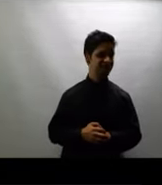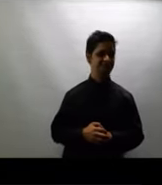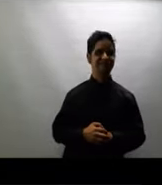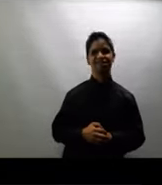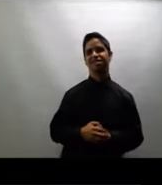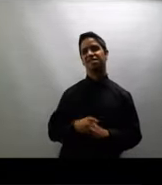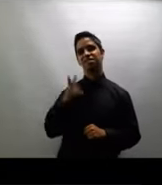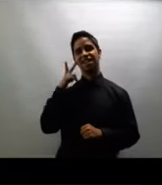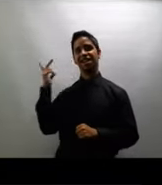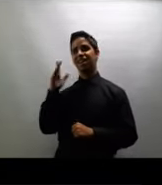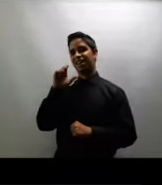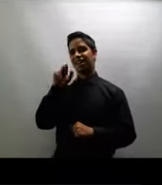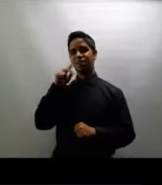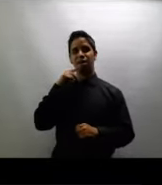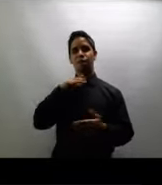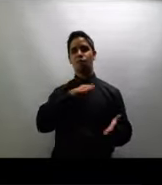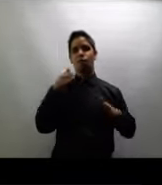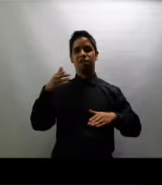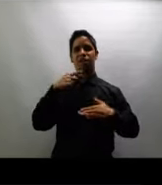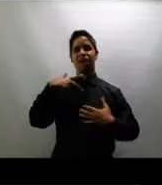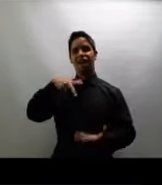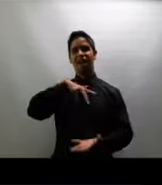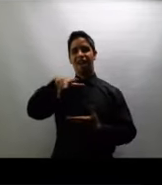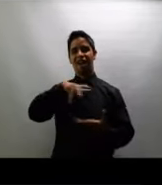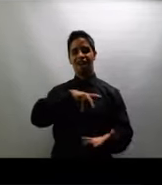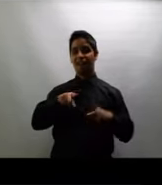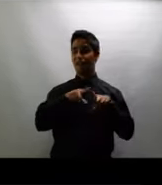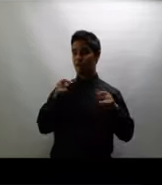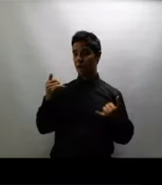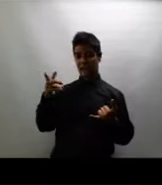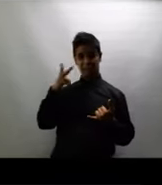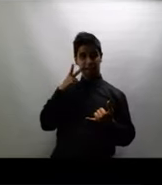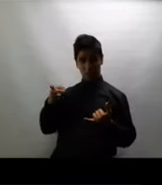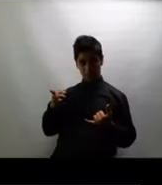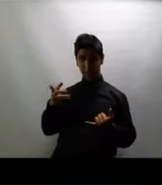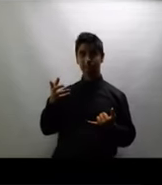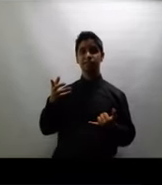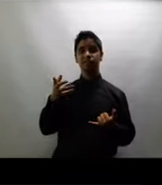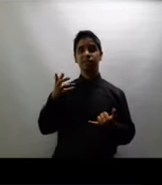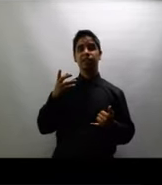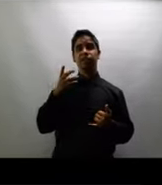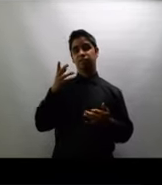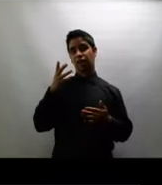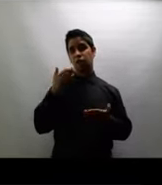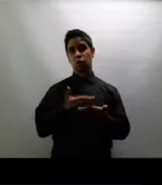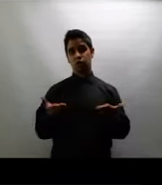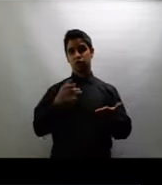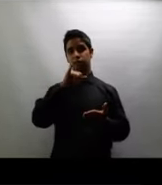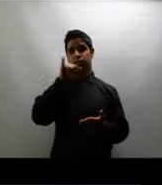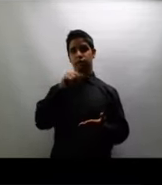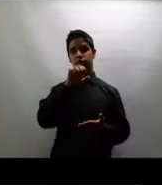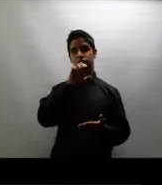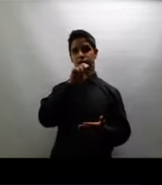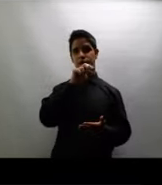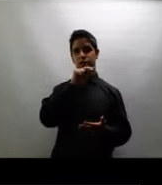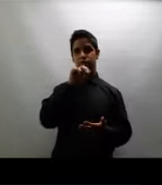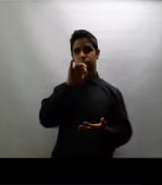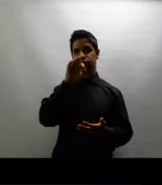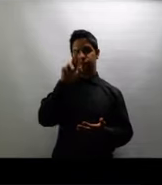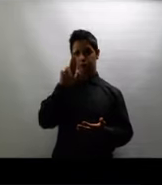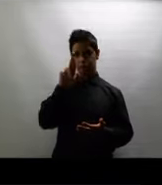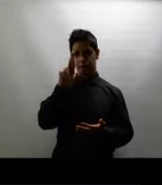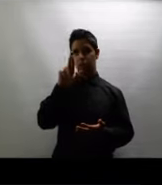este. Vamos a tener este afiche de Jennifer López. Yes. Y de Marc